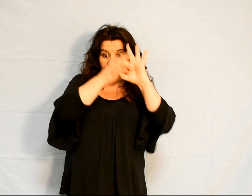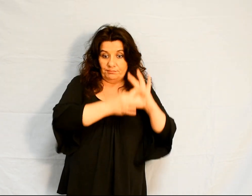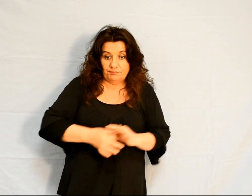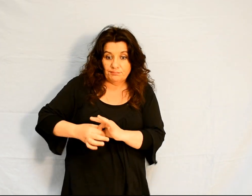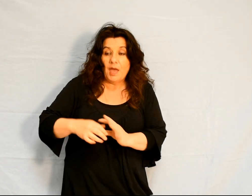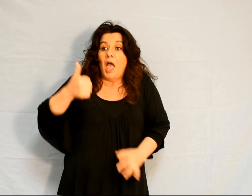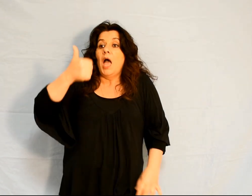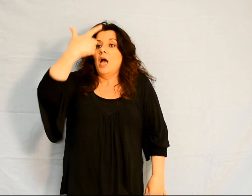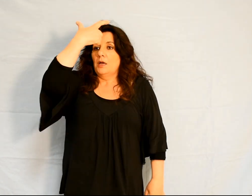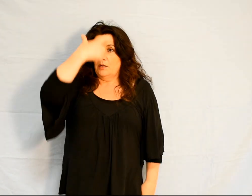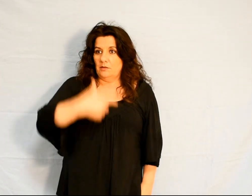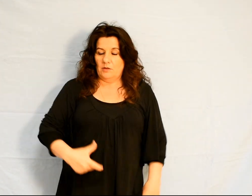Il en est ainsi pour le Christ.